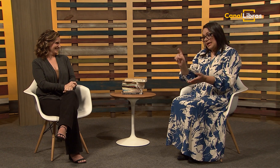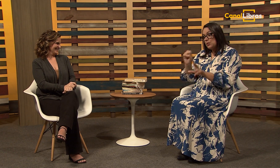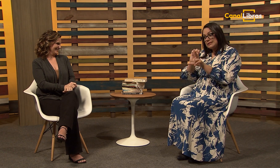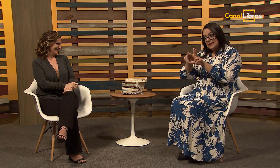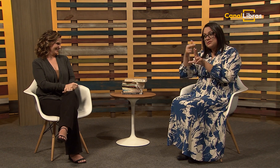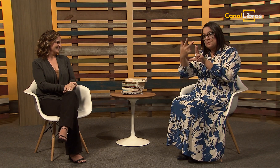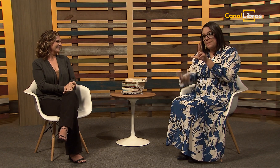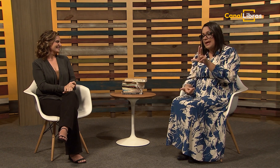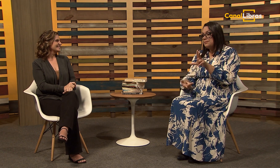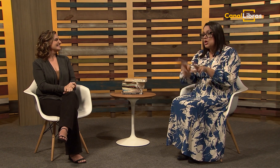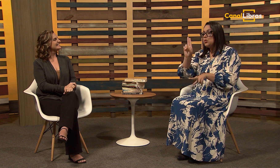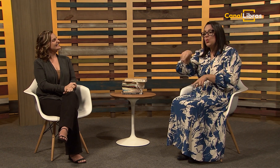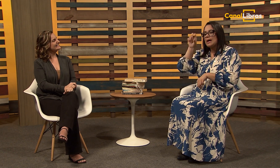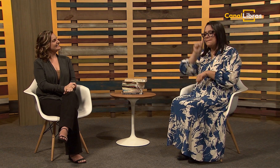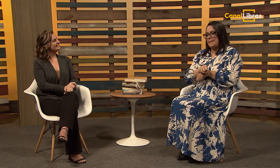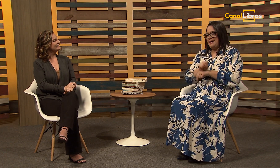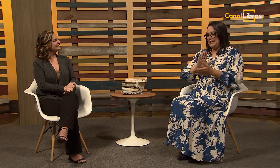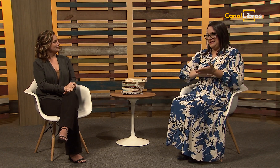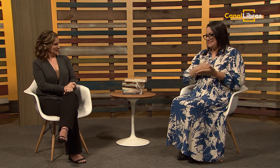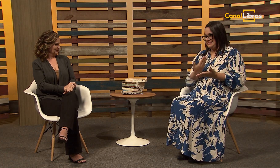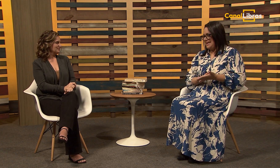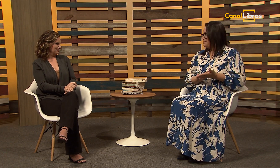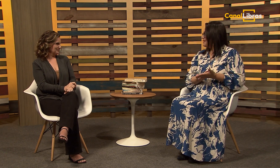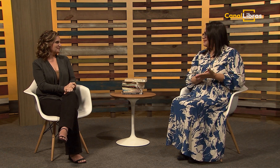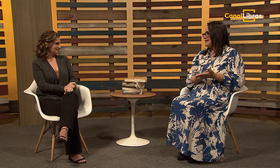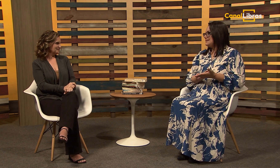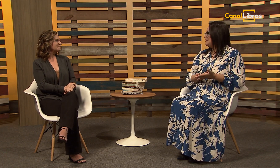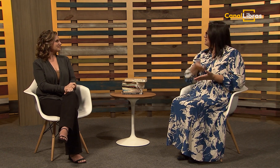Então, pela DPEBs, o meu ofício como intérprete nunca para.